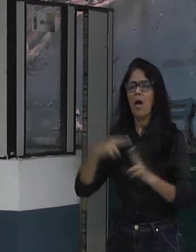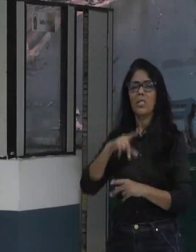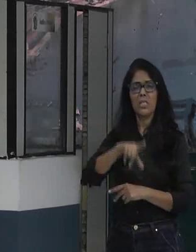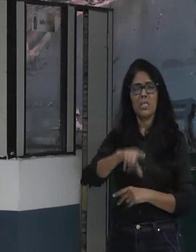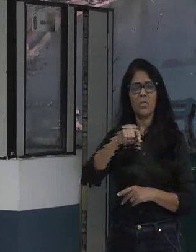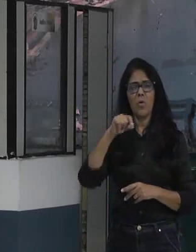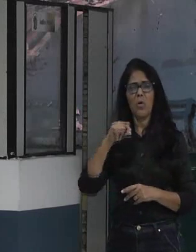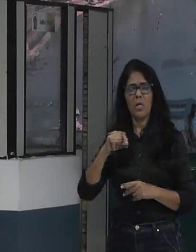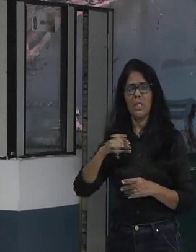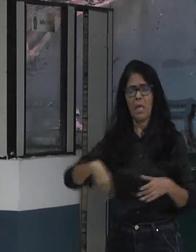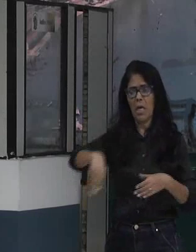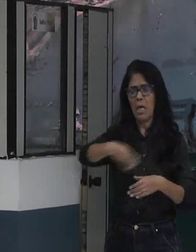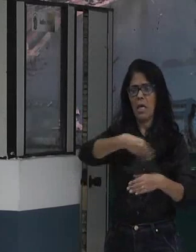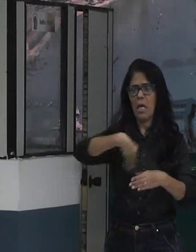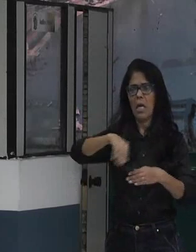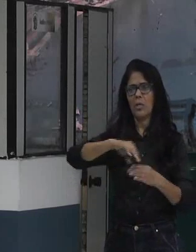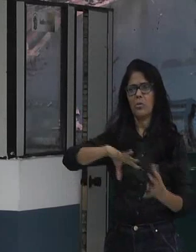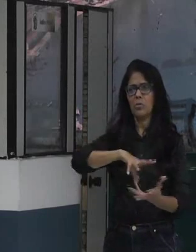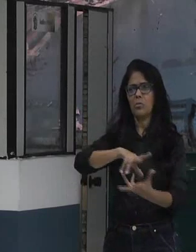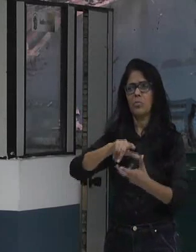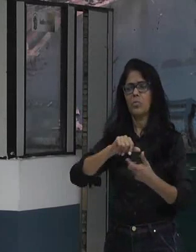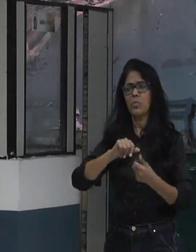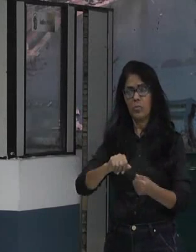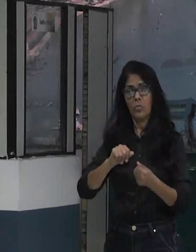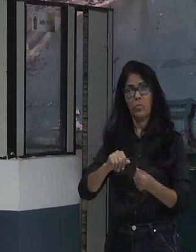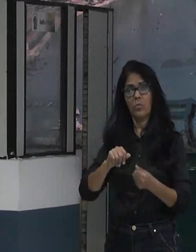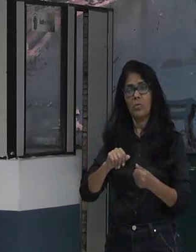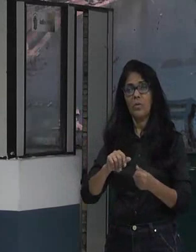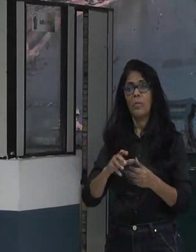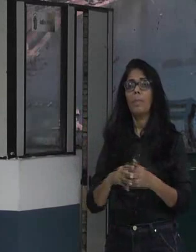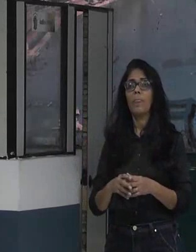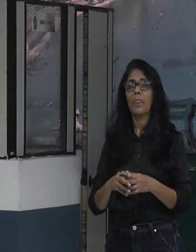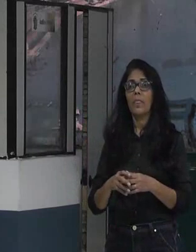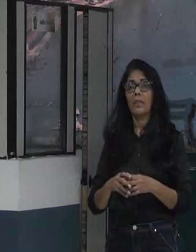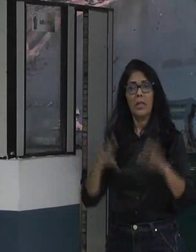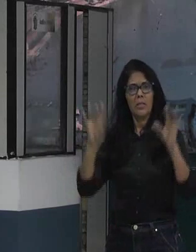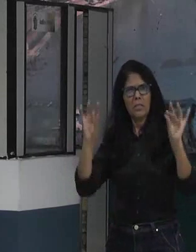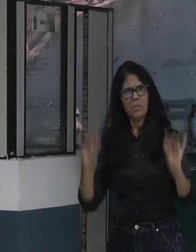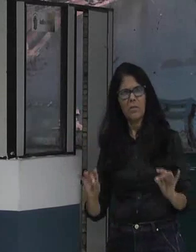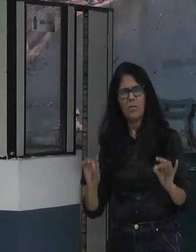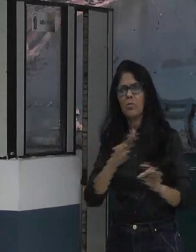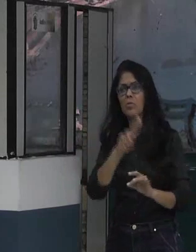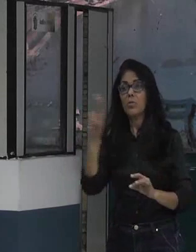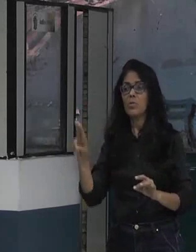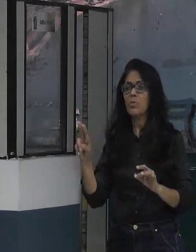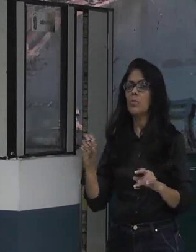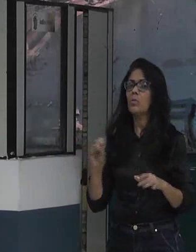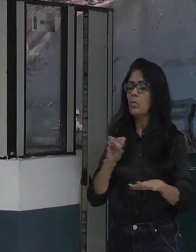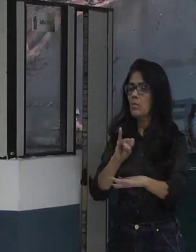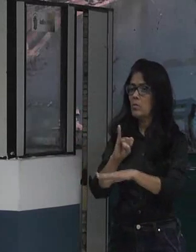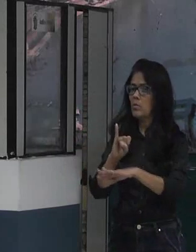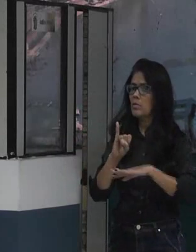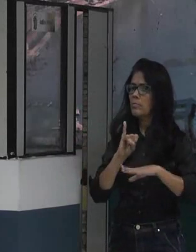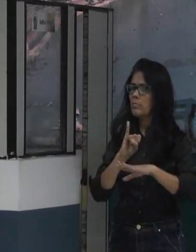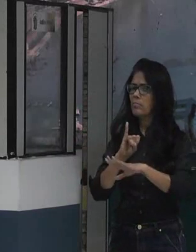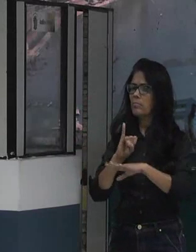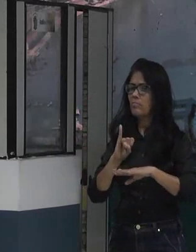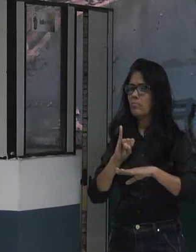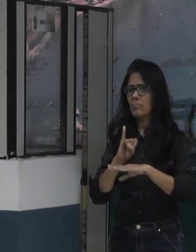Ilhéus. E isso nós precisamos, vereador Roque, valorizar, precisamos pontuar, precisamos abraçar